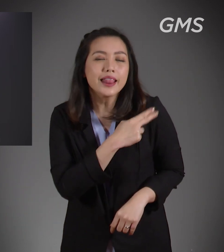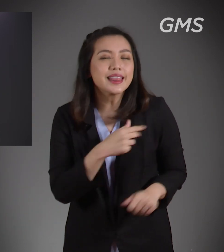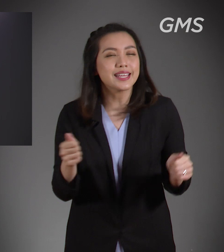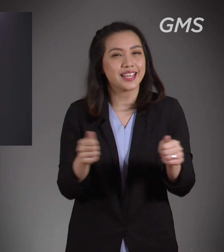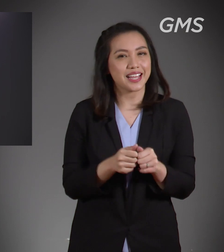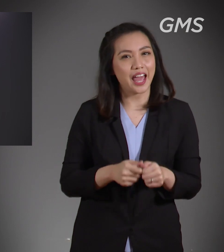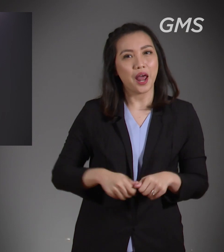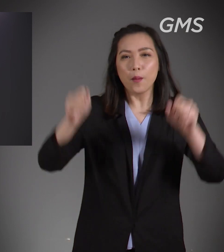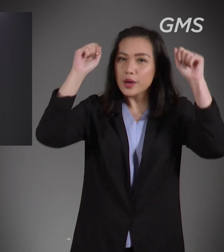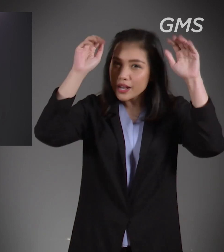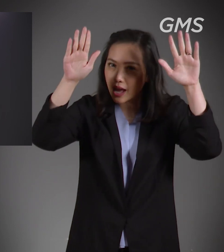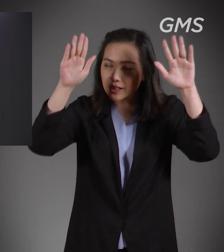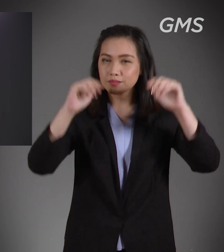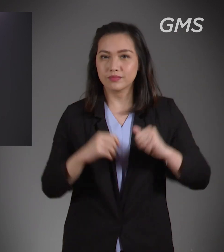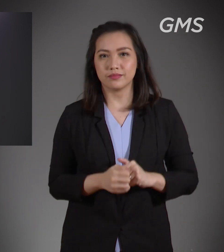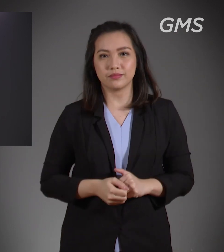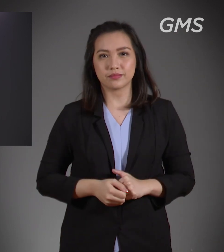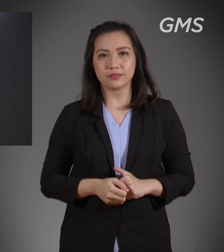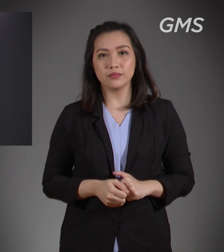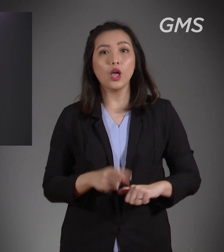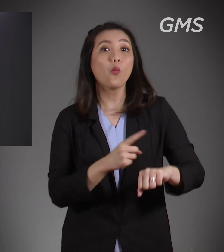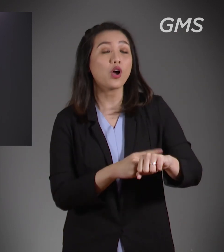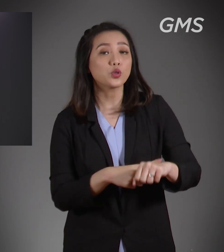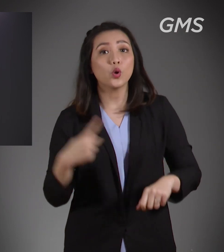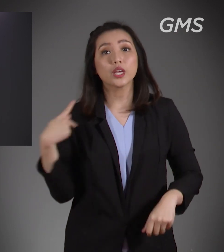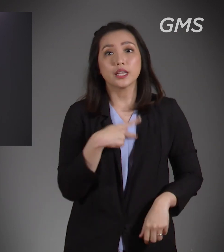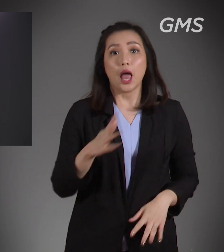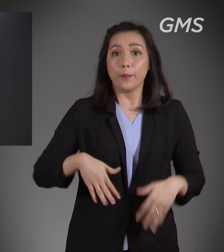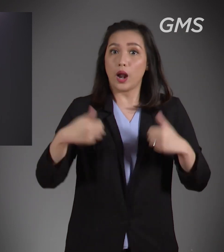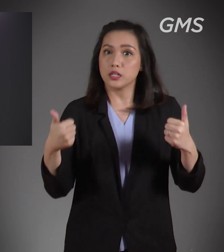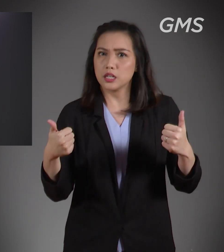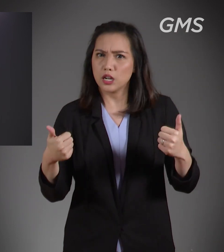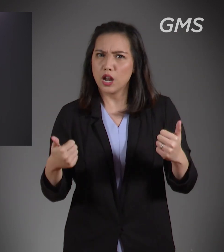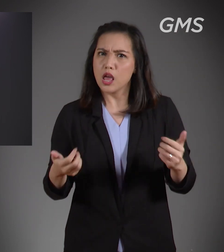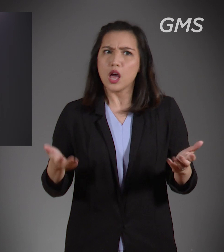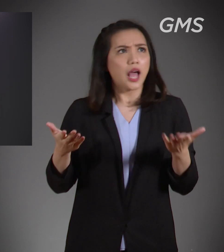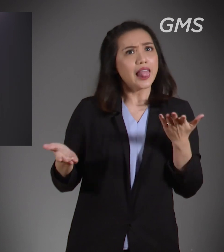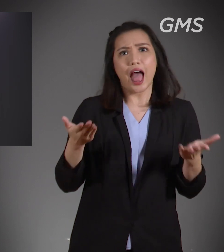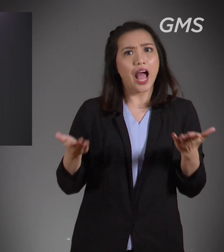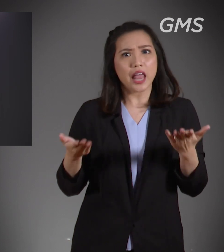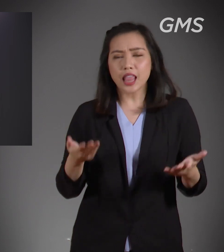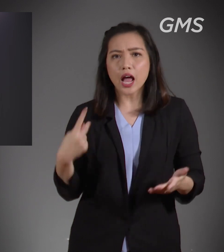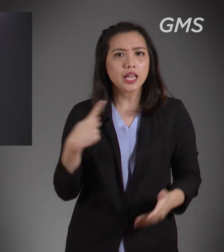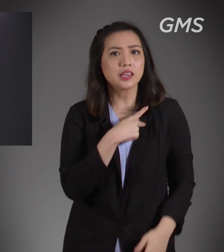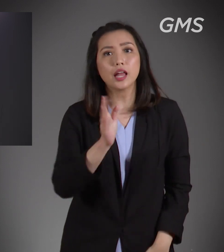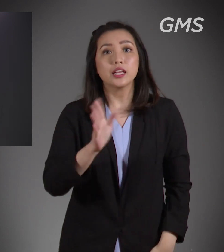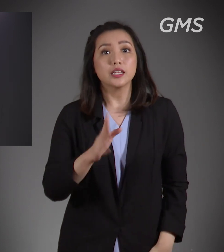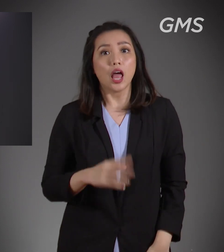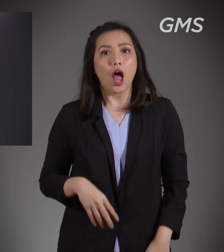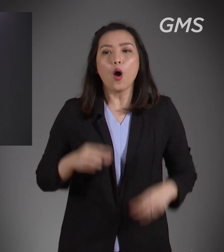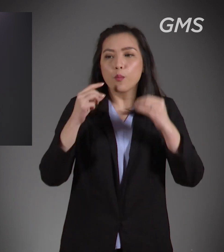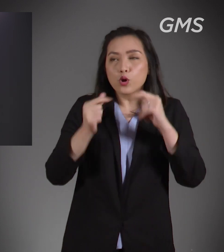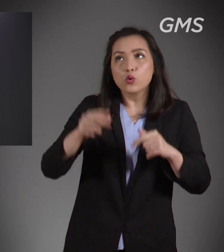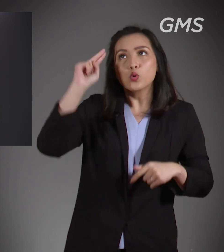kita sukses. Karena ketika kita berhasil, kita merasa tidak perlu Tuhan. Atau minimal sudah kurang butuh